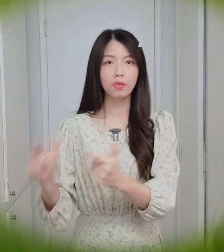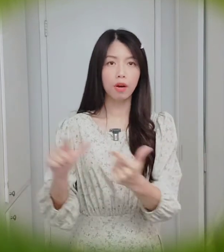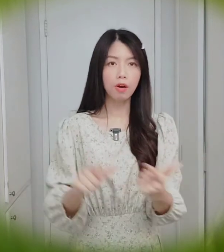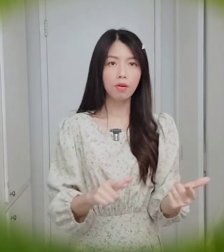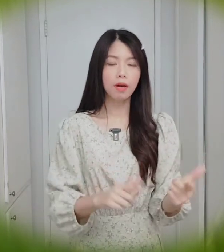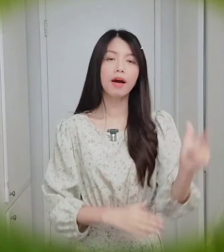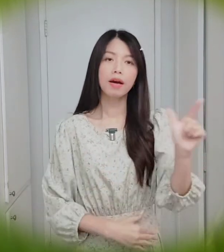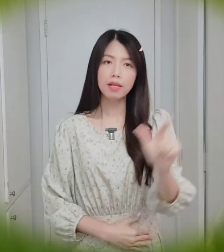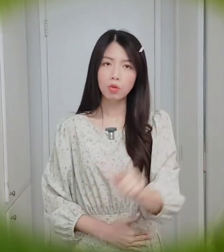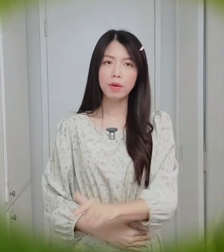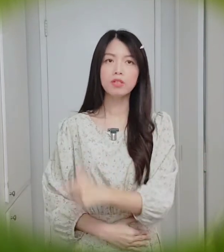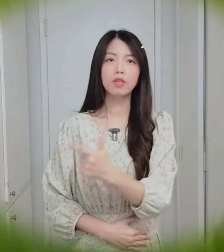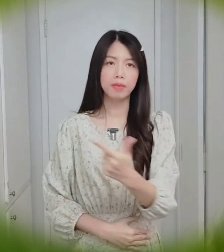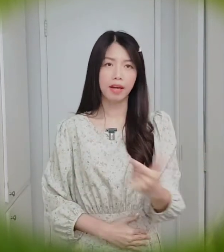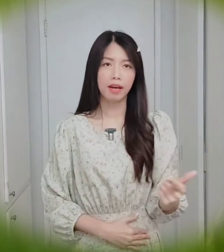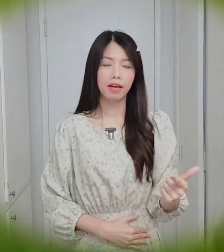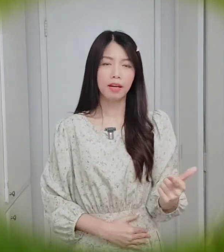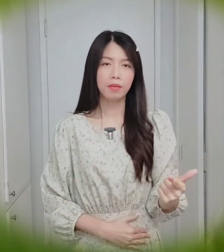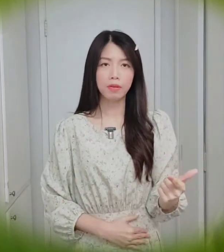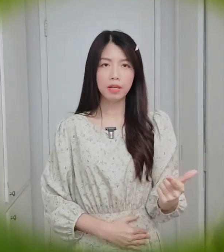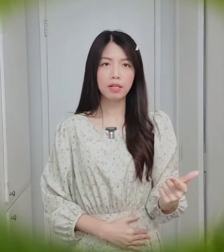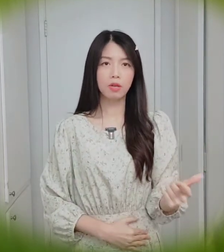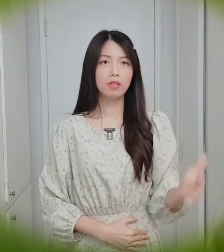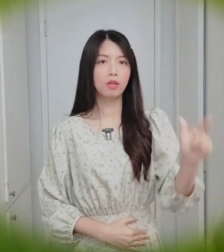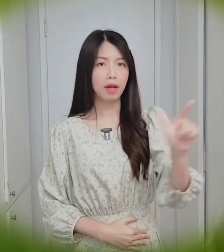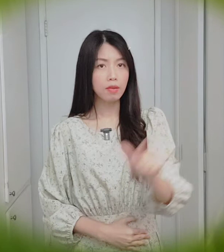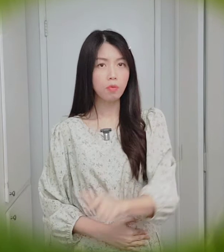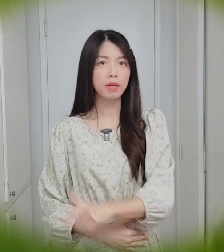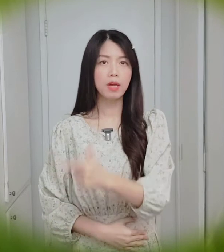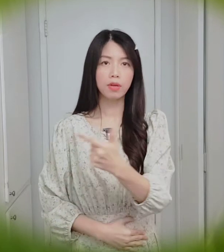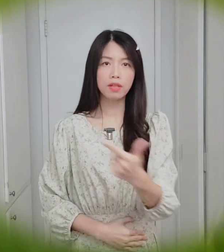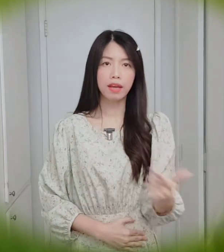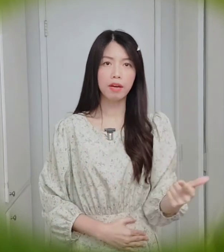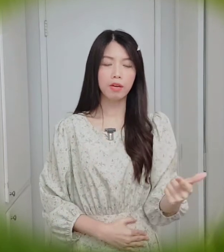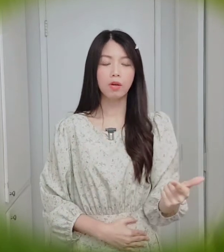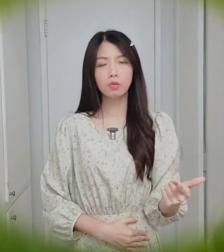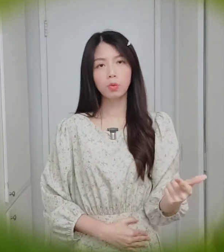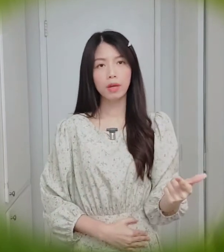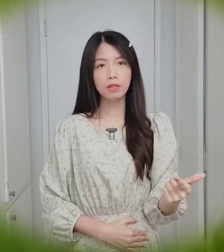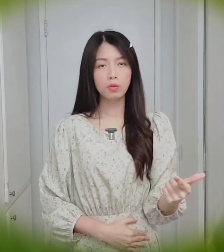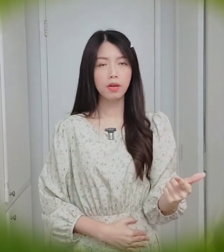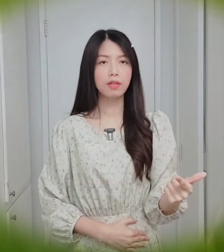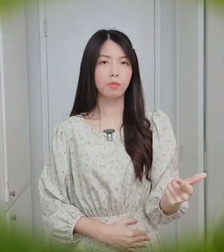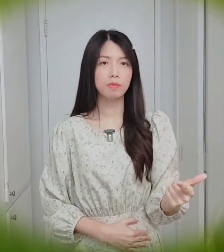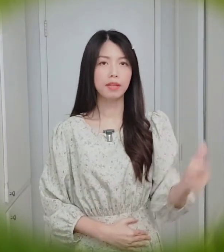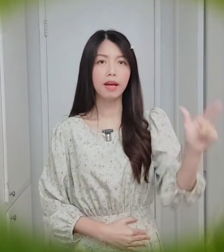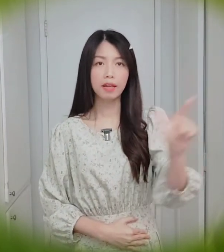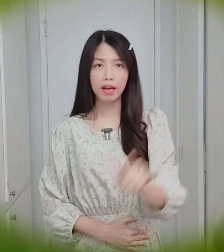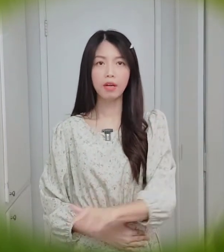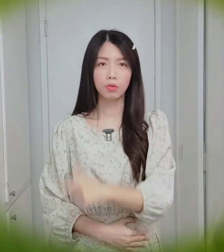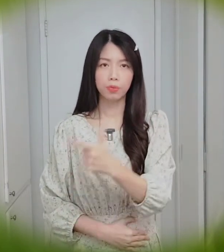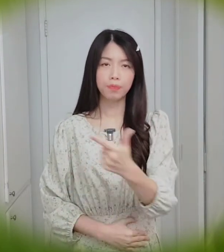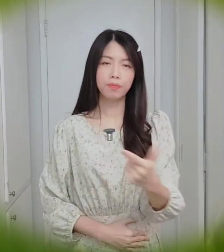하셔도 되고요. 한 손만 하셔도 됩니다. 이번 찬양에서는 저는 한 손만 사용했는데요. 두 손도 하셔도 상관이